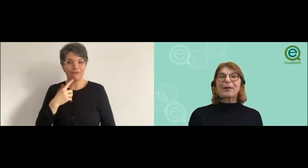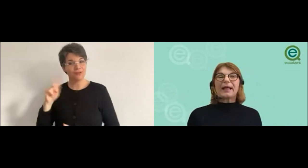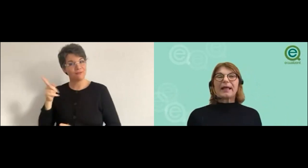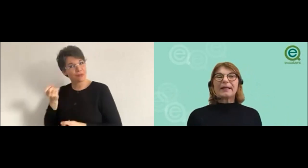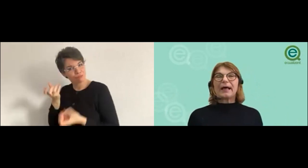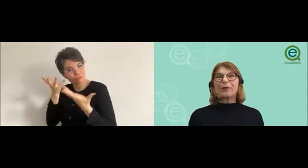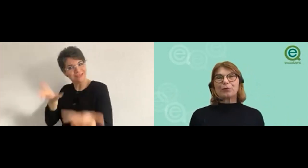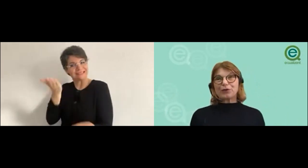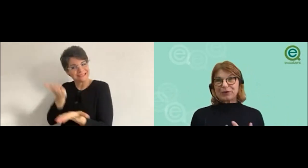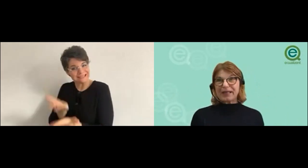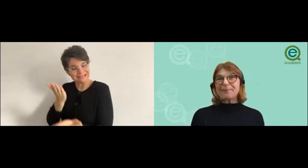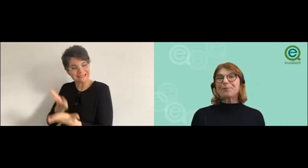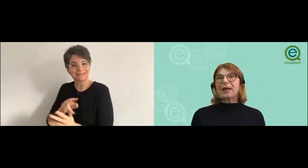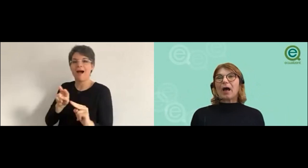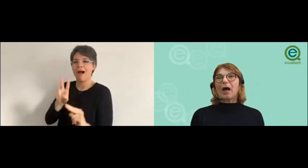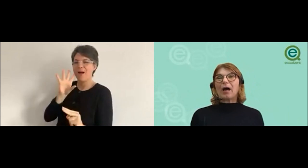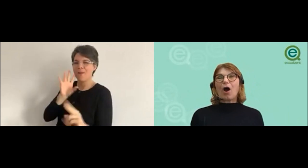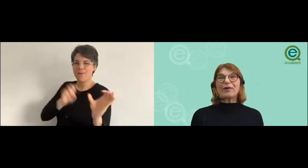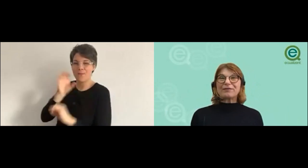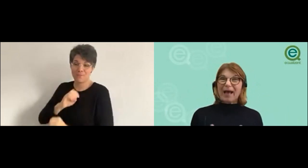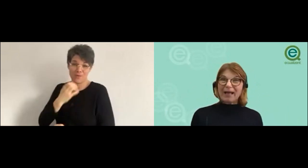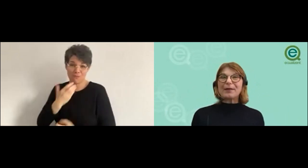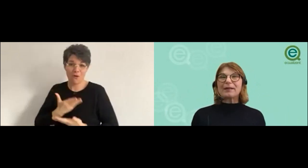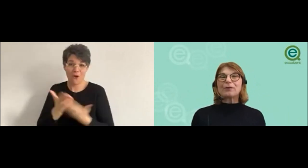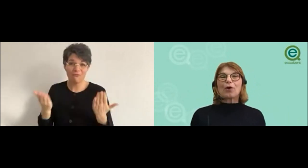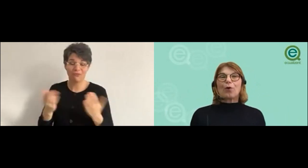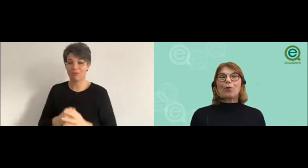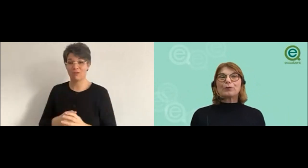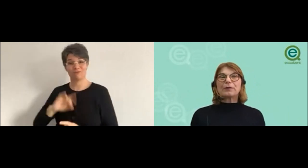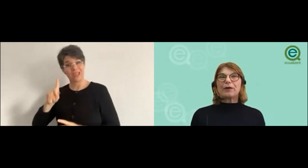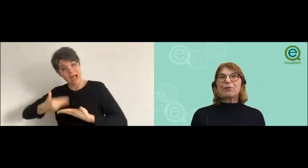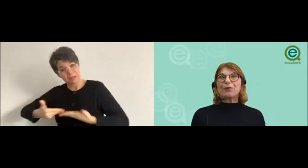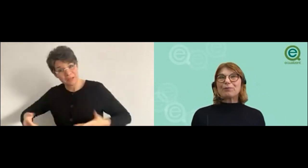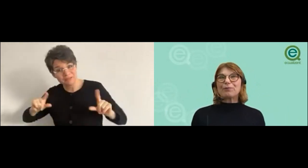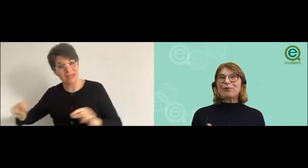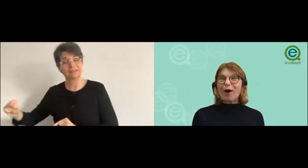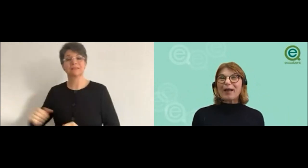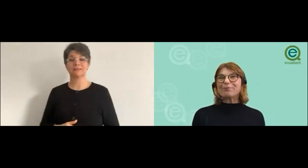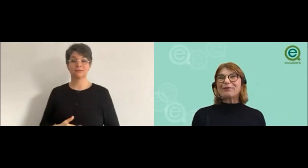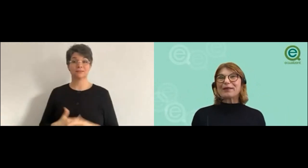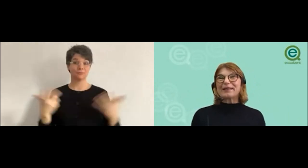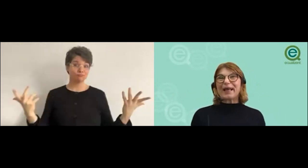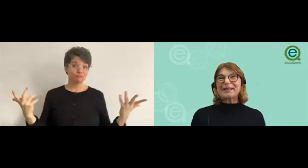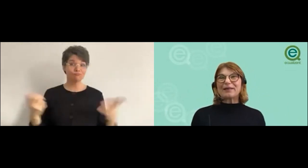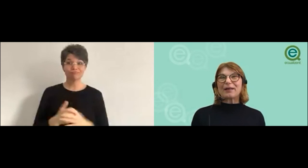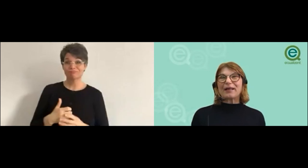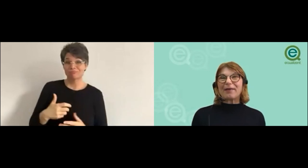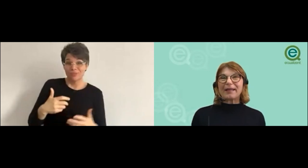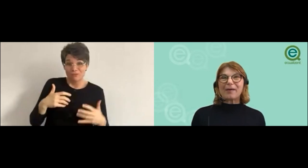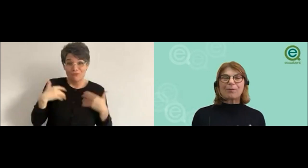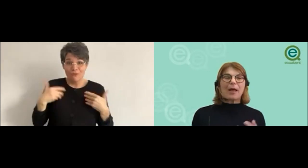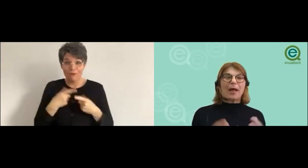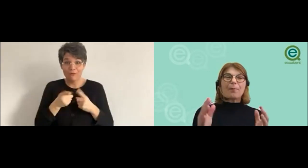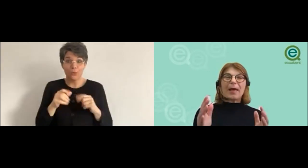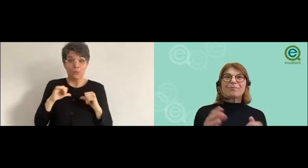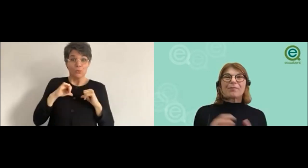konnten in unser System, auch was wir anbieten und würde mich freuen, wenn wir das Interesse geweckt